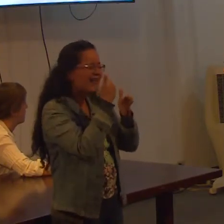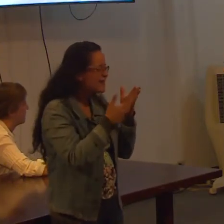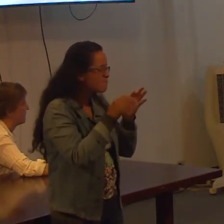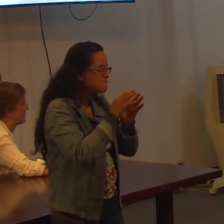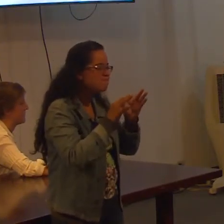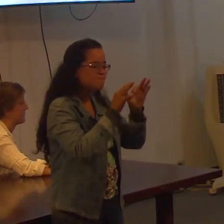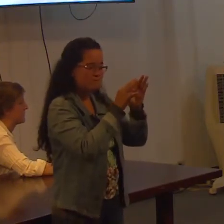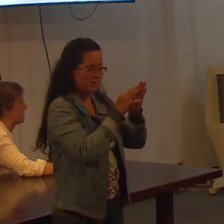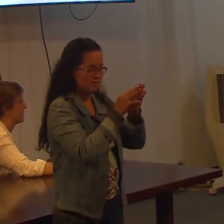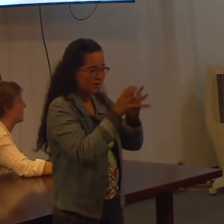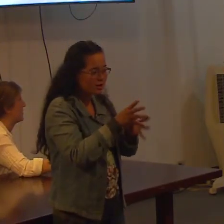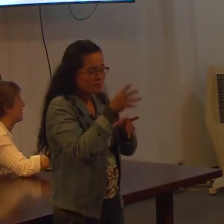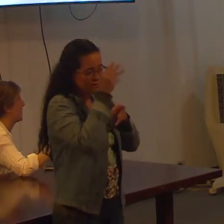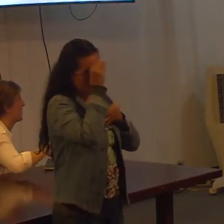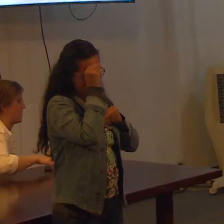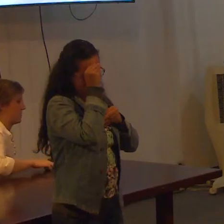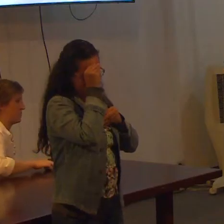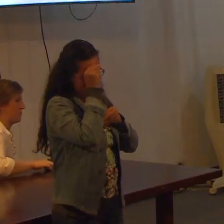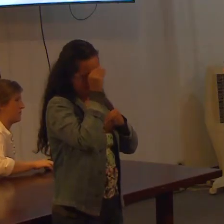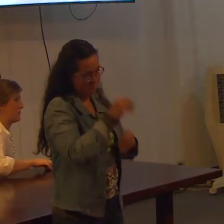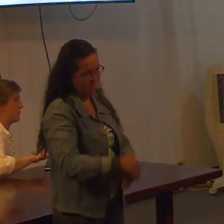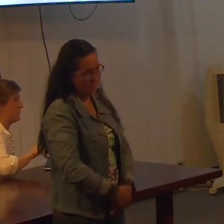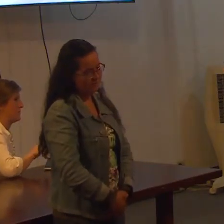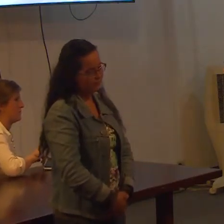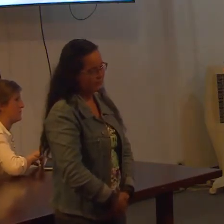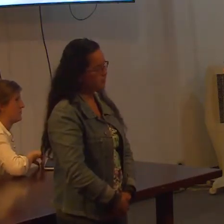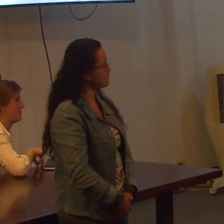este aprendizaje significativo.